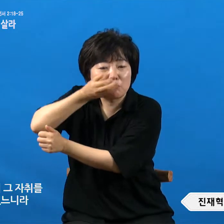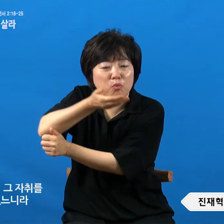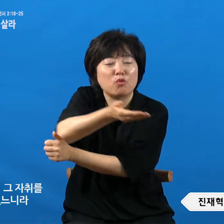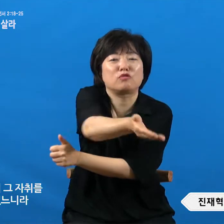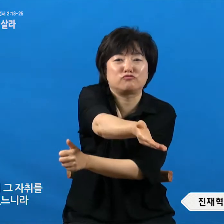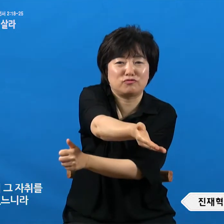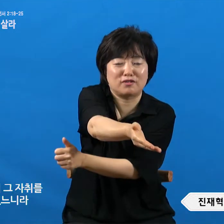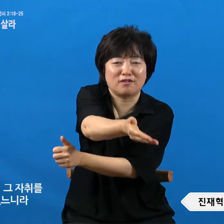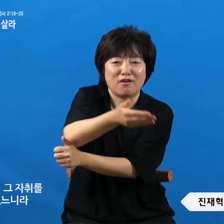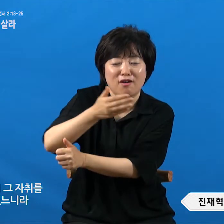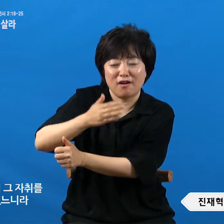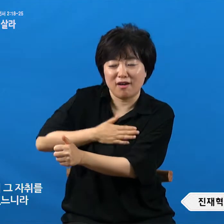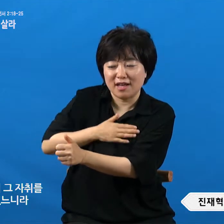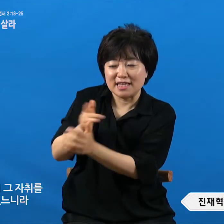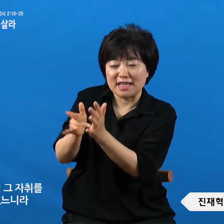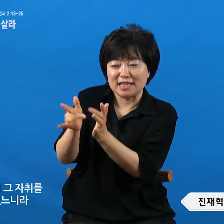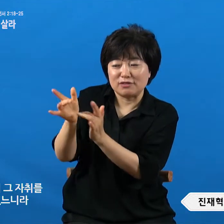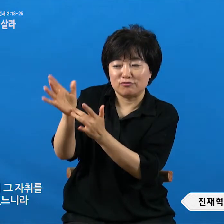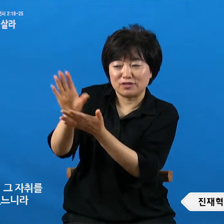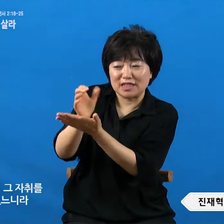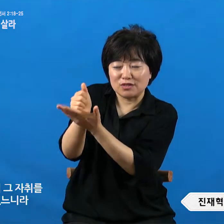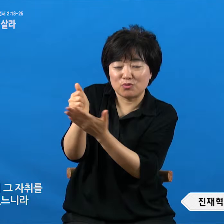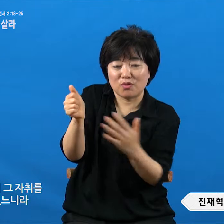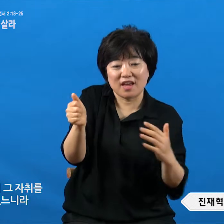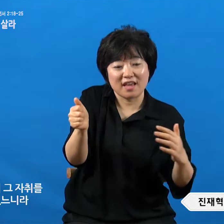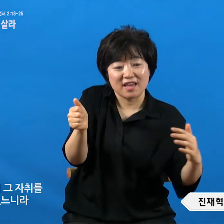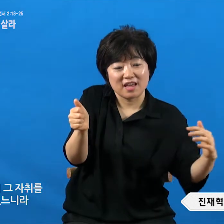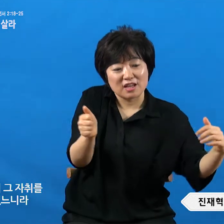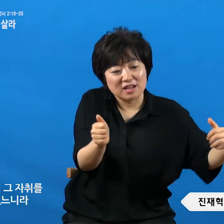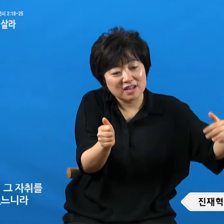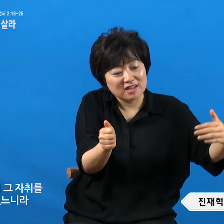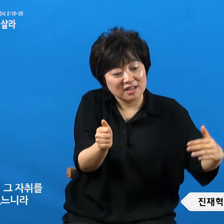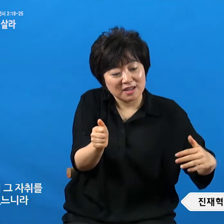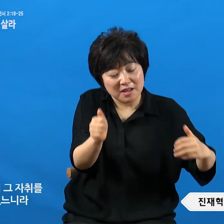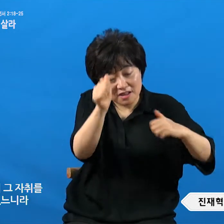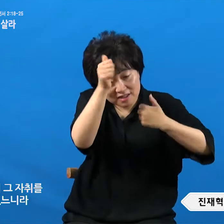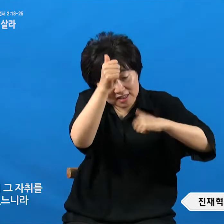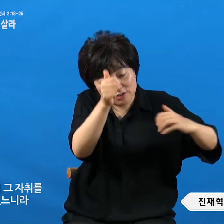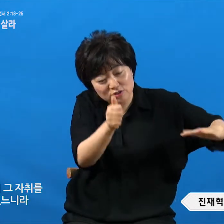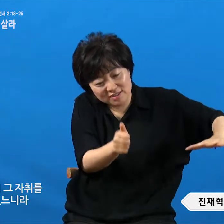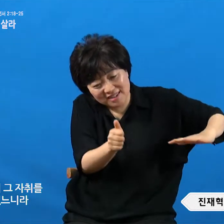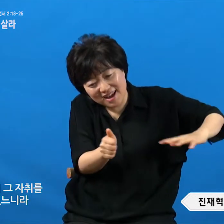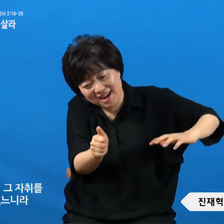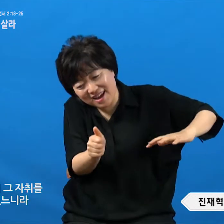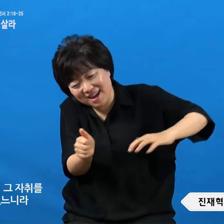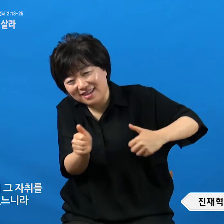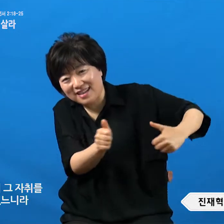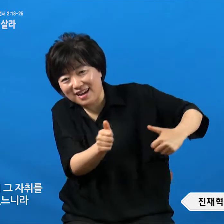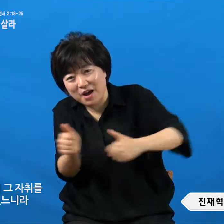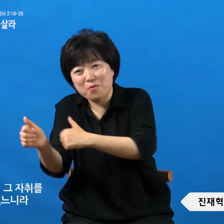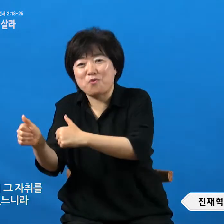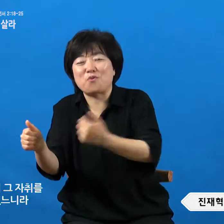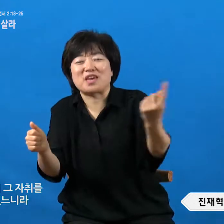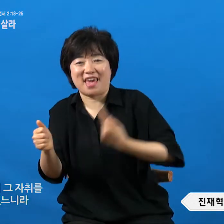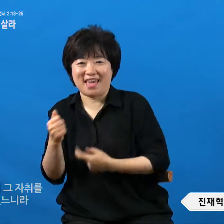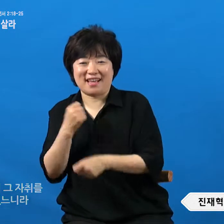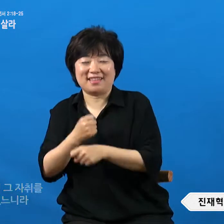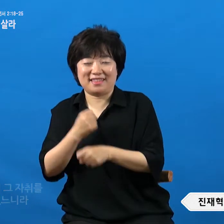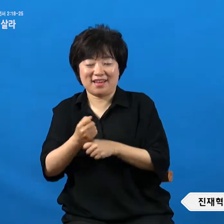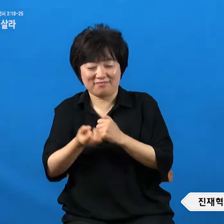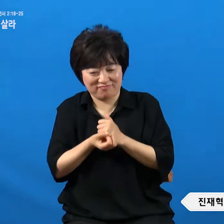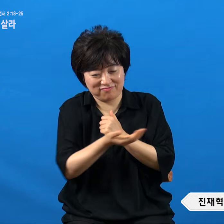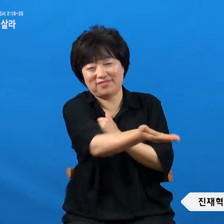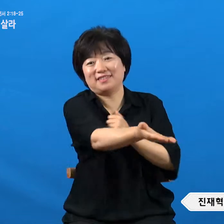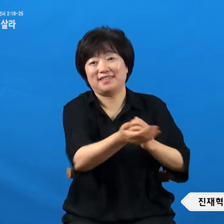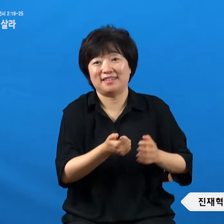그 자취를 따라오게 하려 하셨느니라. 자, 이렇게 고난 가운데